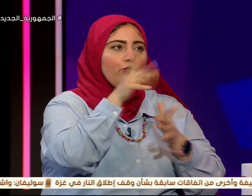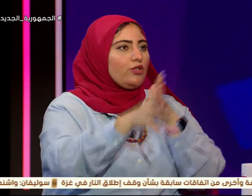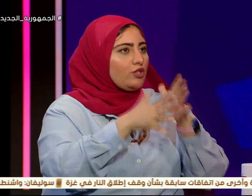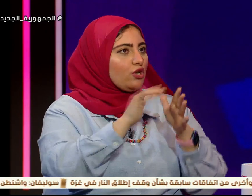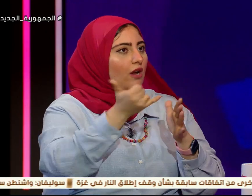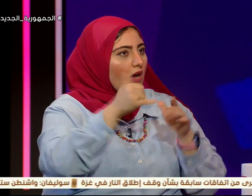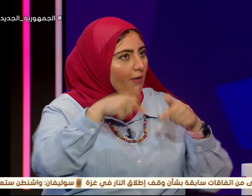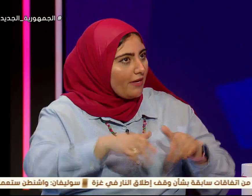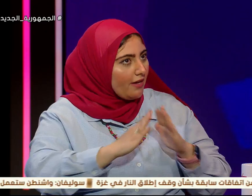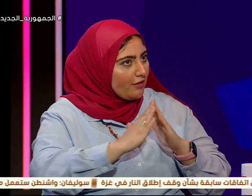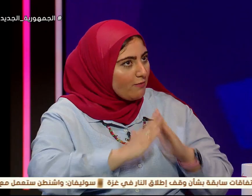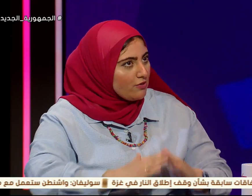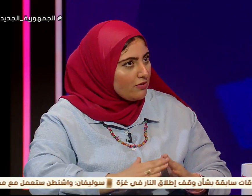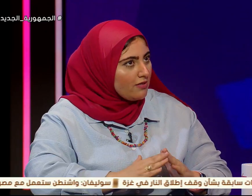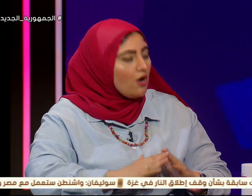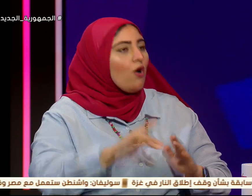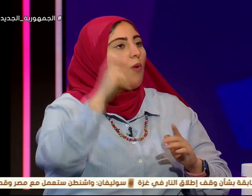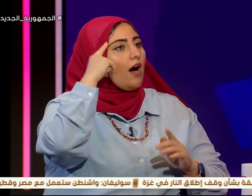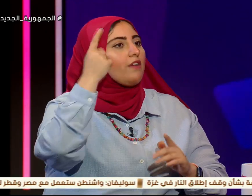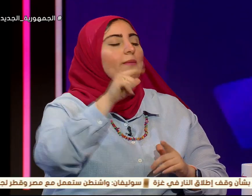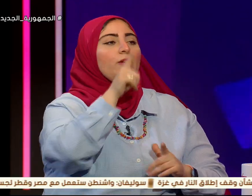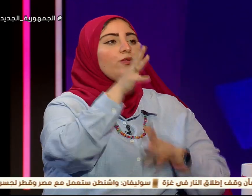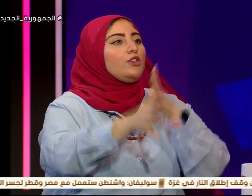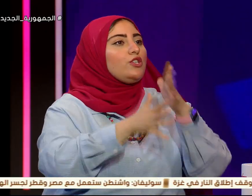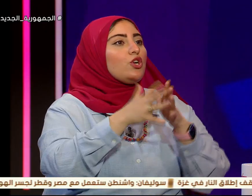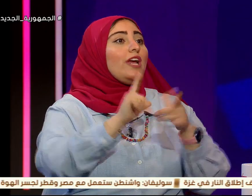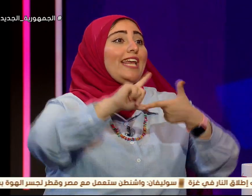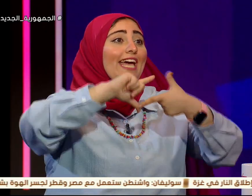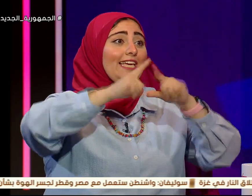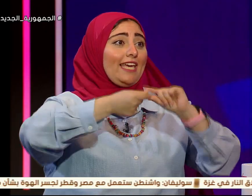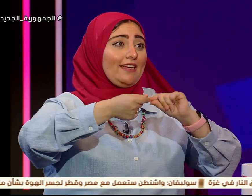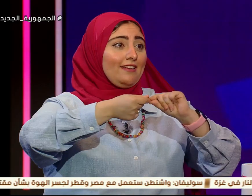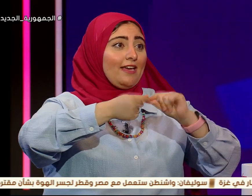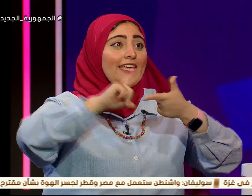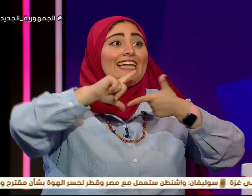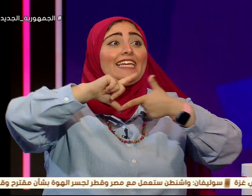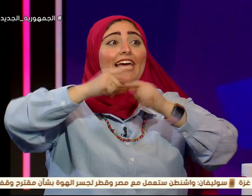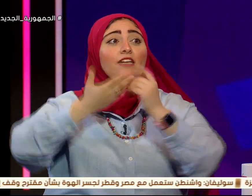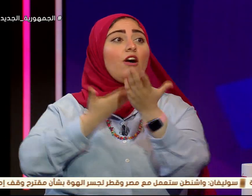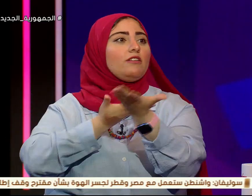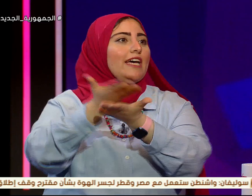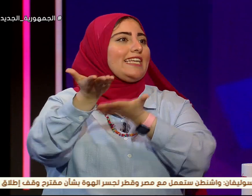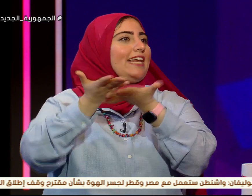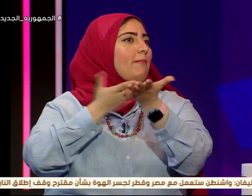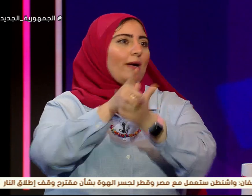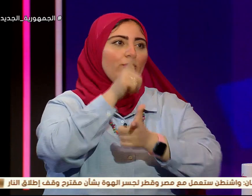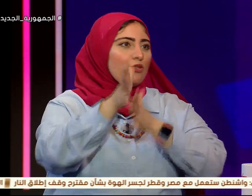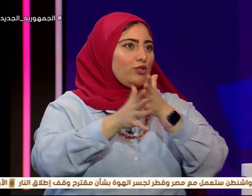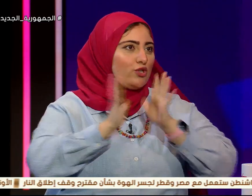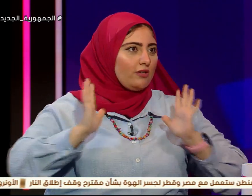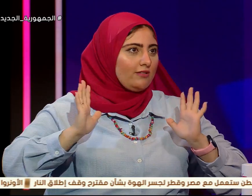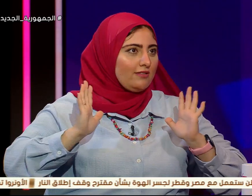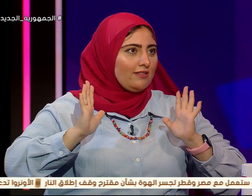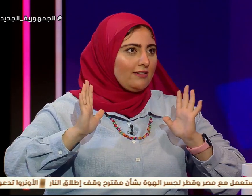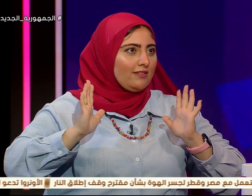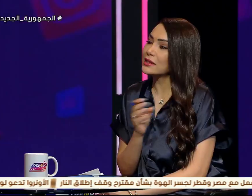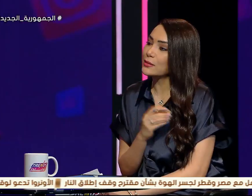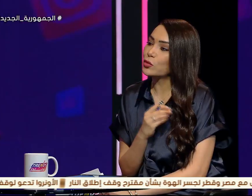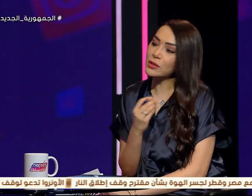لغه الاشاره العربيه هنا في مصر واعرف كمان لغه الاشاره ال خليجيه يعني الخليج اقدر اتكلم معاه بلغه الاشاره وده معناه ان انت لازم تكوني